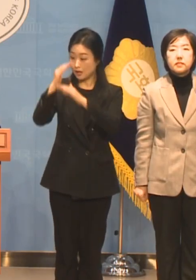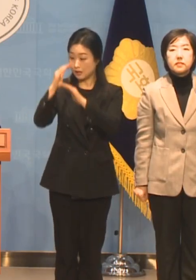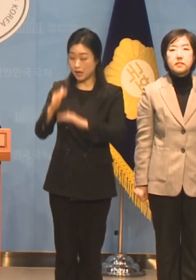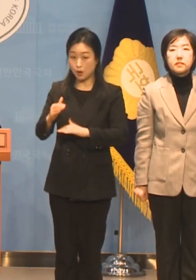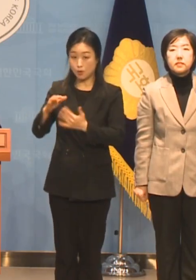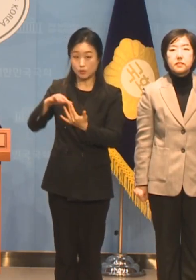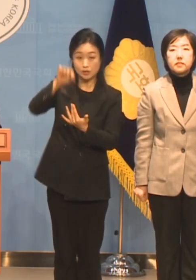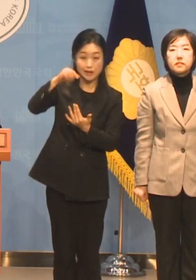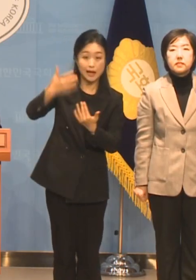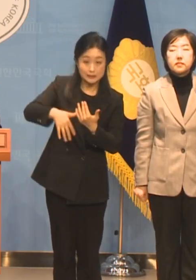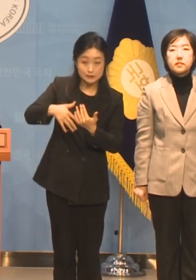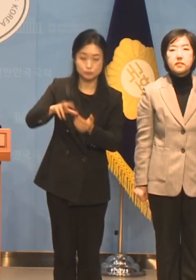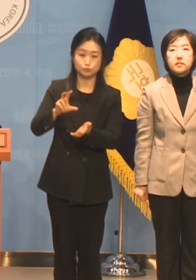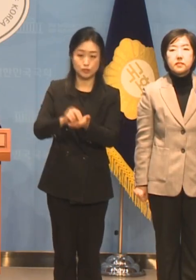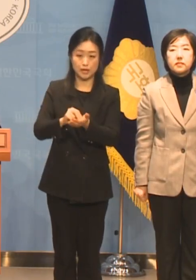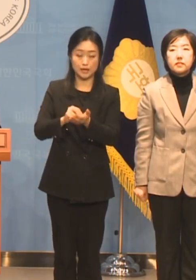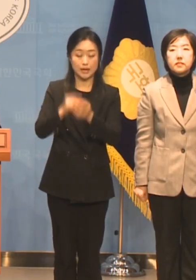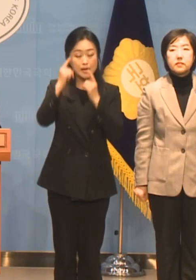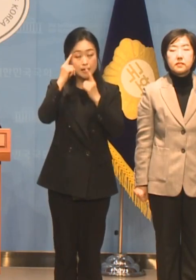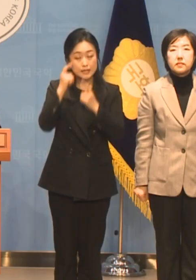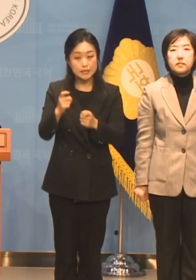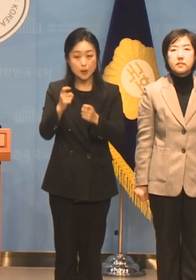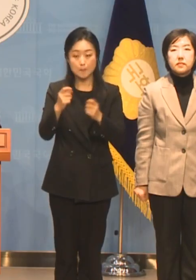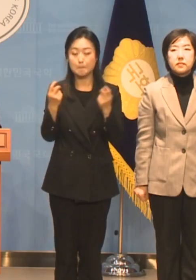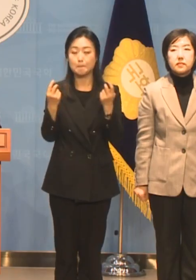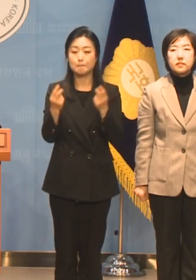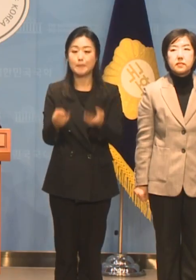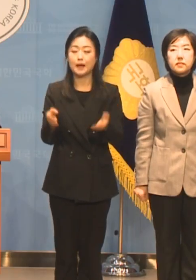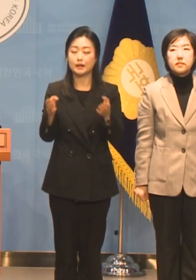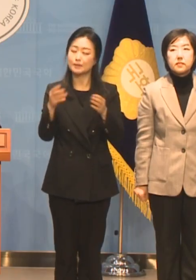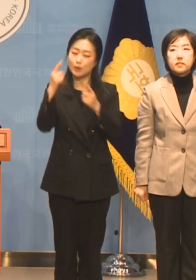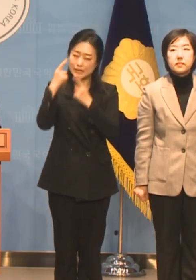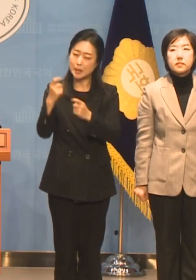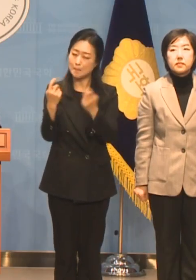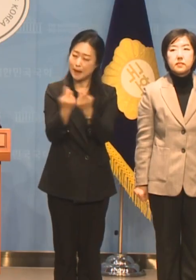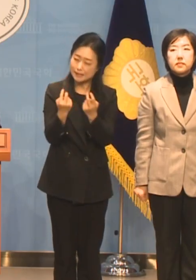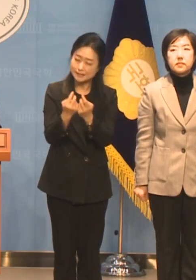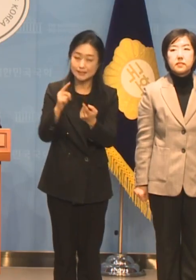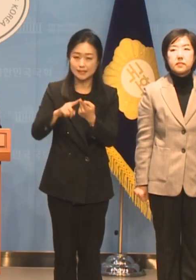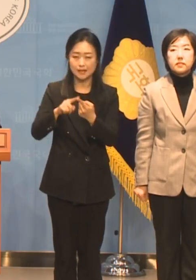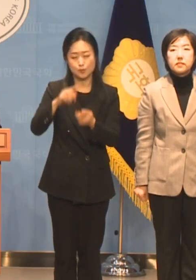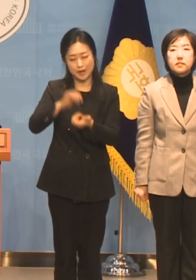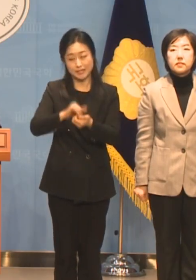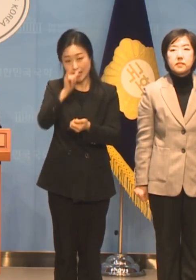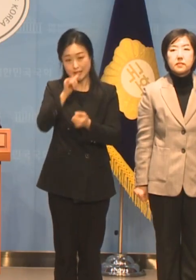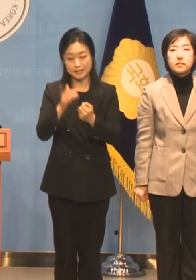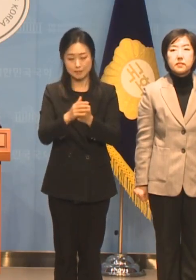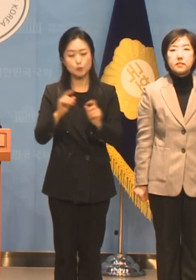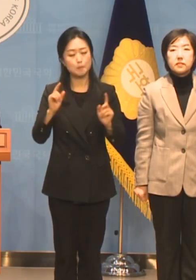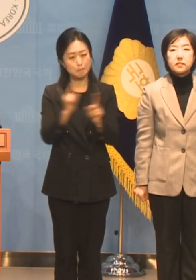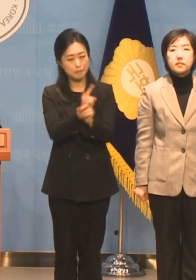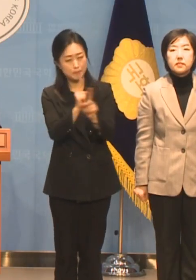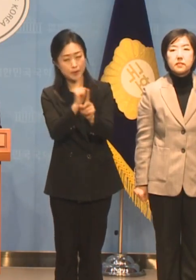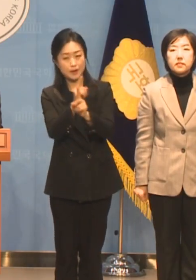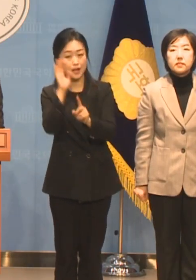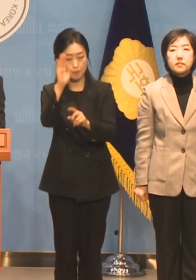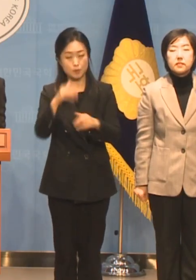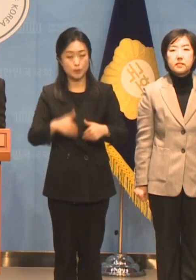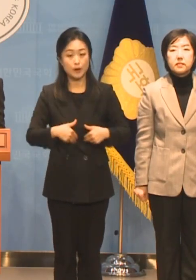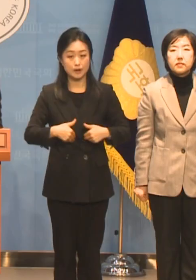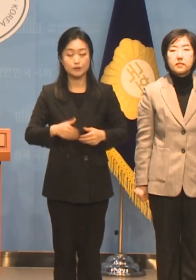필요하며 독립운동 기념 방식의 한계와 개선 방안을 모색해서 제고할 것이 필요해